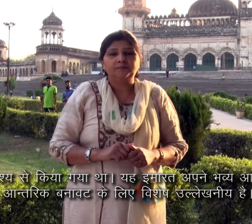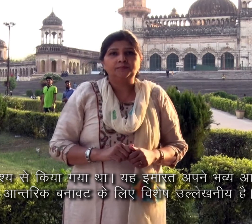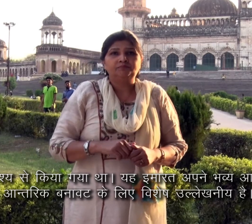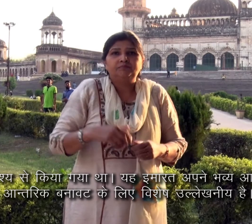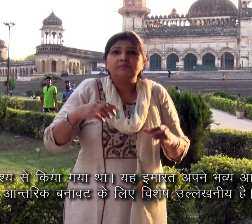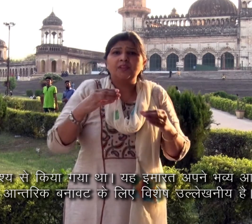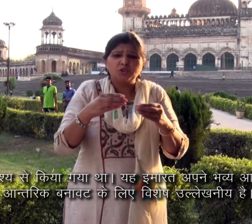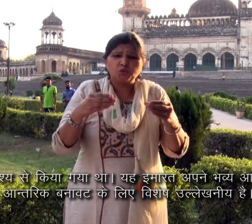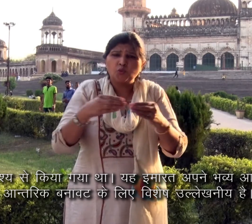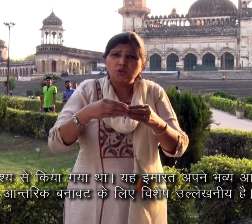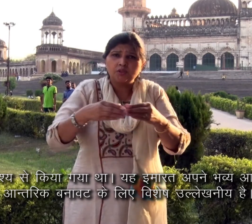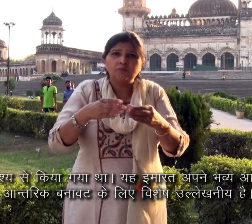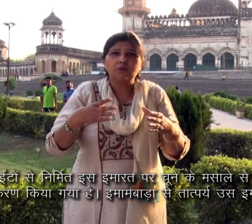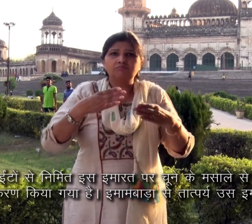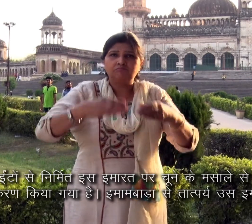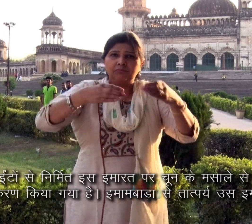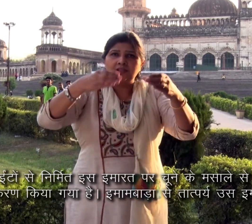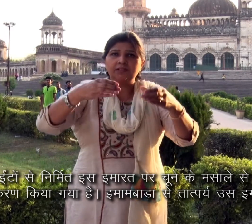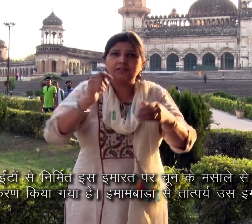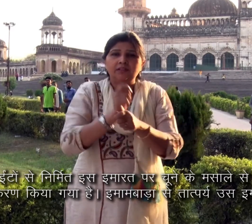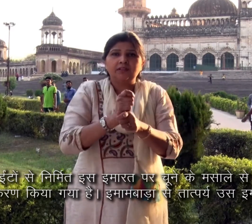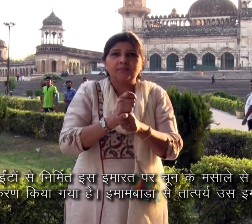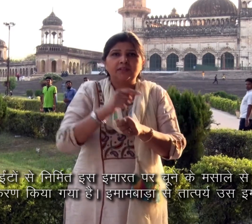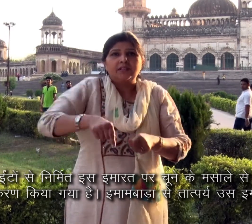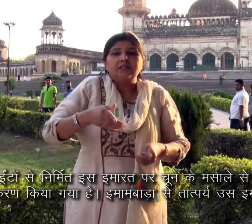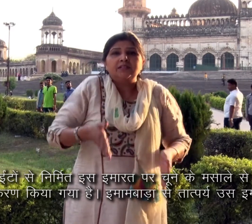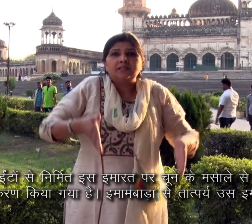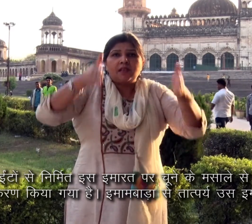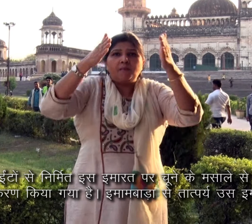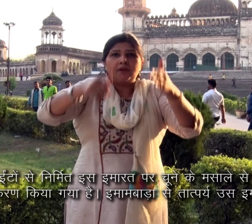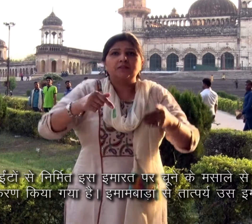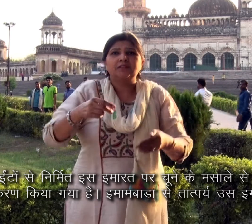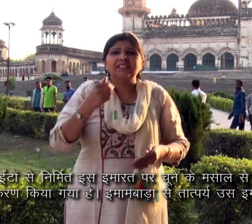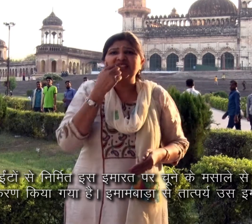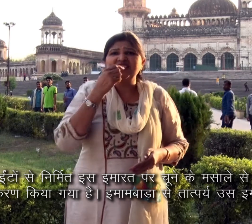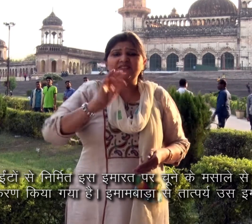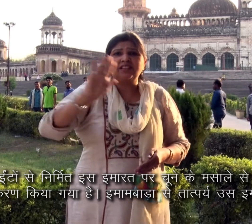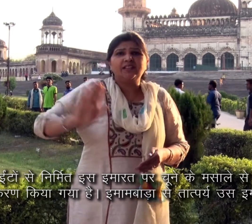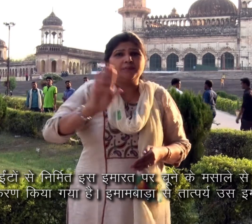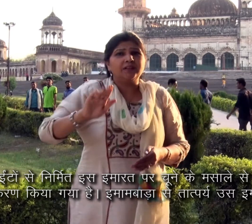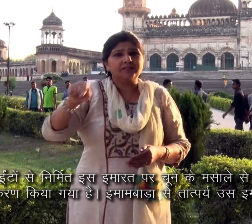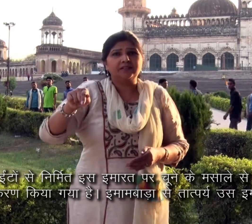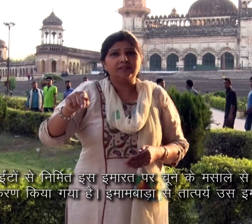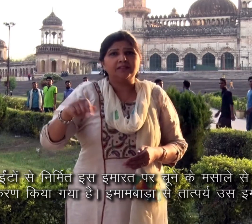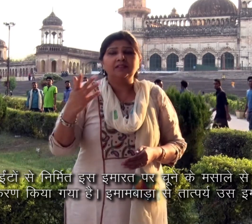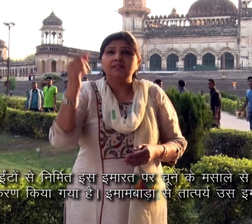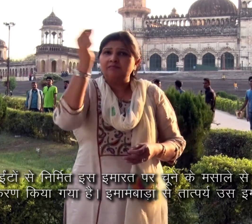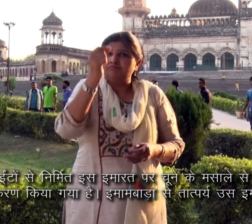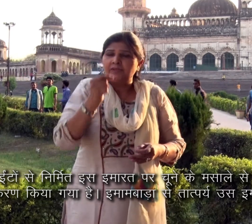लखौरी ईंटों से निर्मित इस इमारत पर चूने के मसाले से पलस्तर तथा सजावट की गई है।